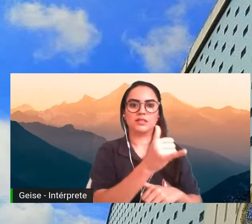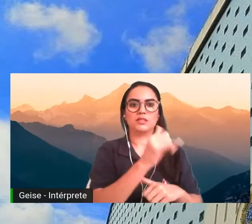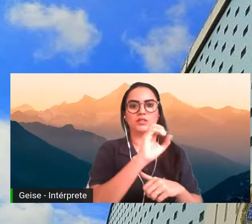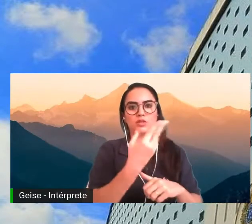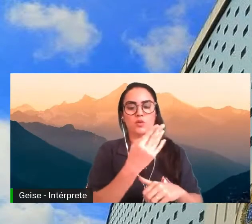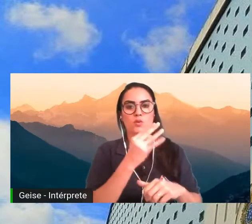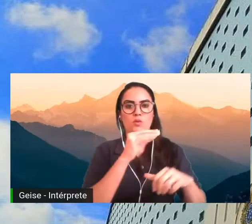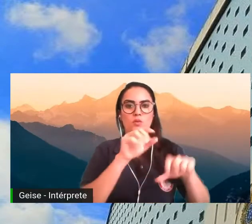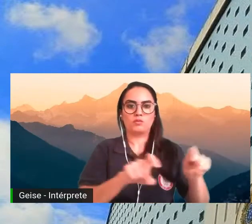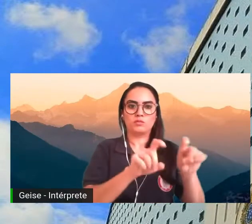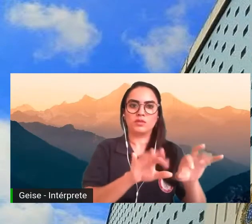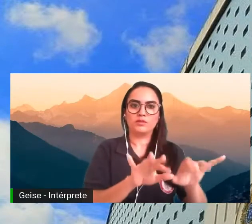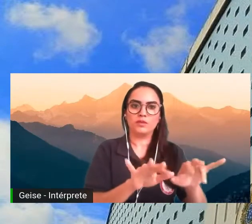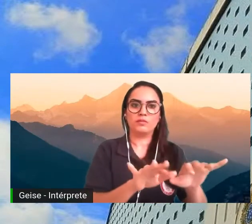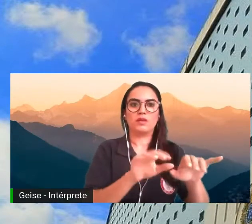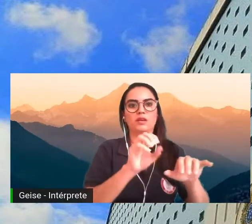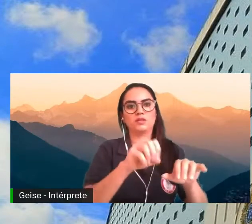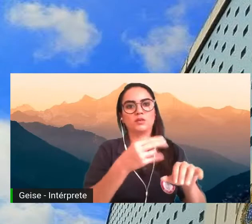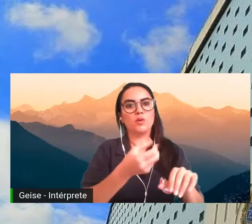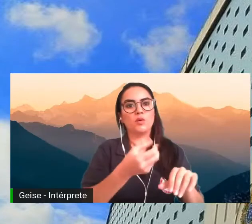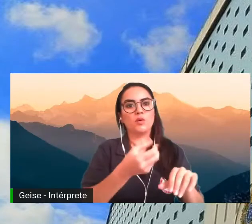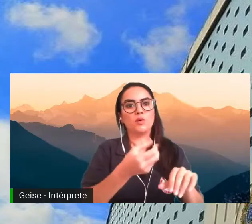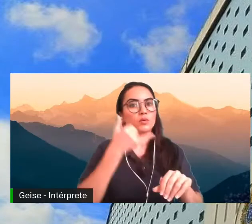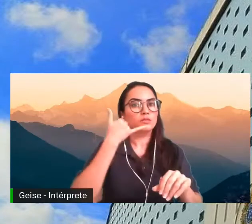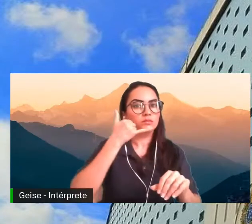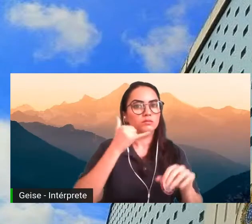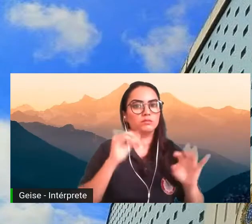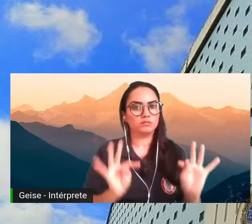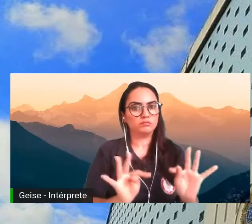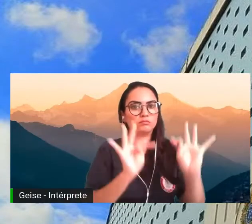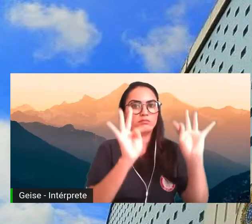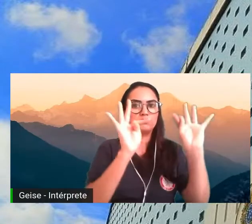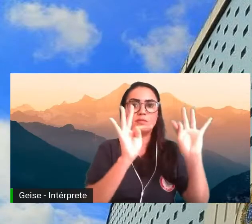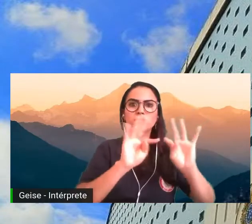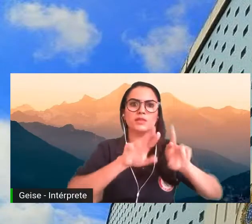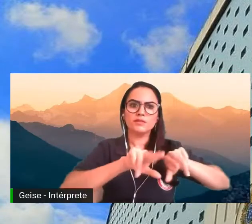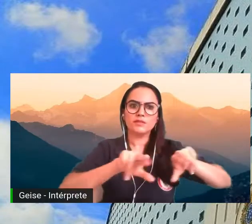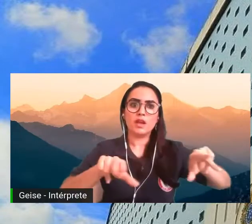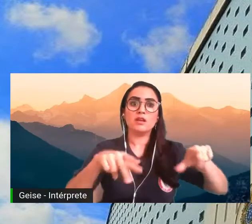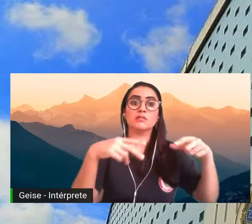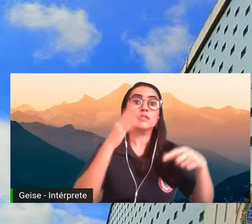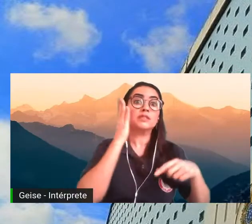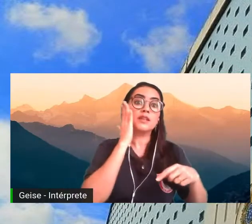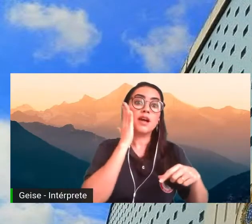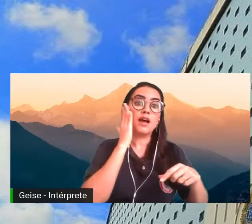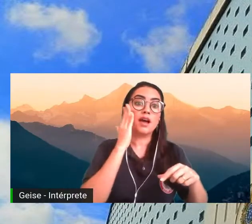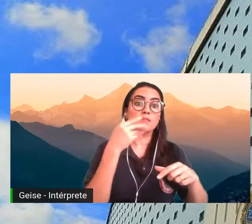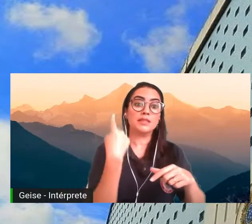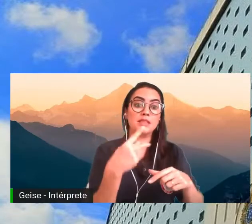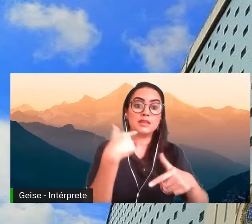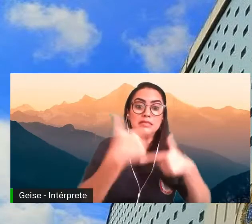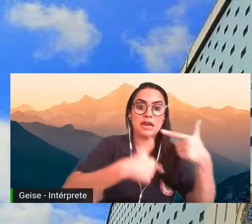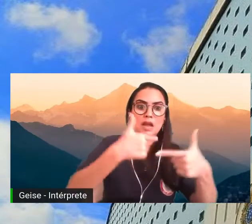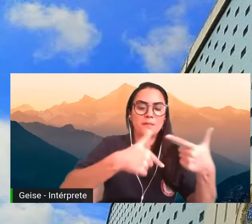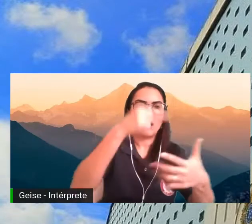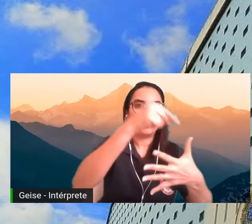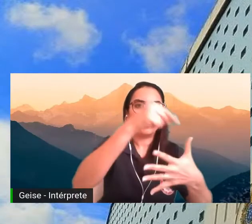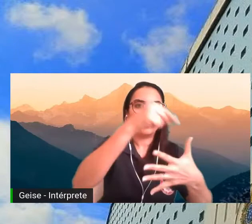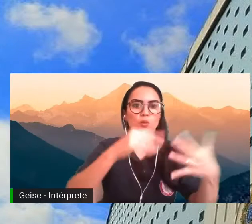técnico em telecomunicações, é uma pessoa que sabe com quem está lidando, além de saber fazer as instalações, etc,